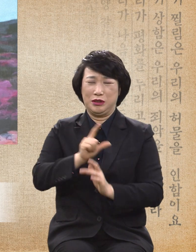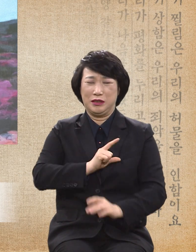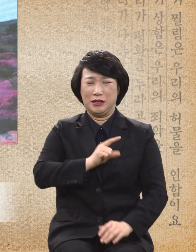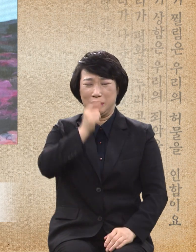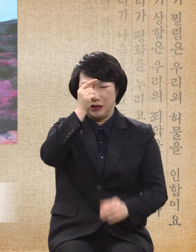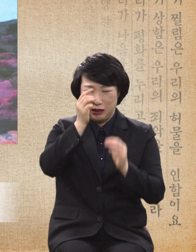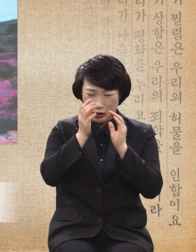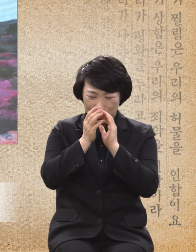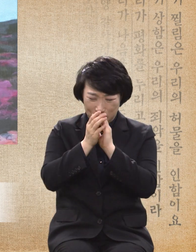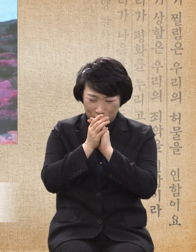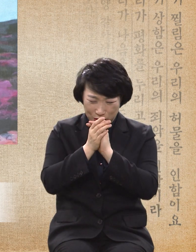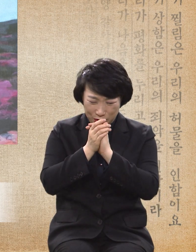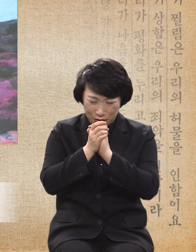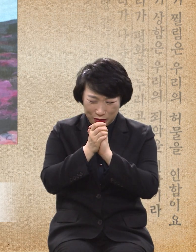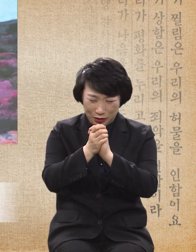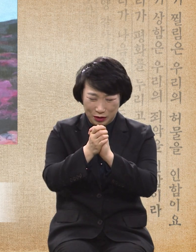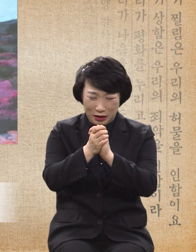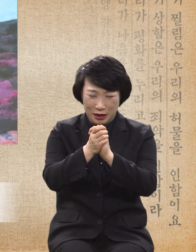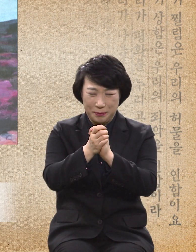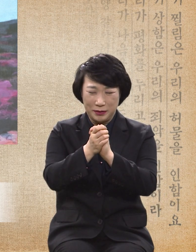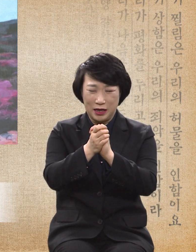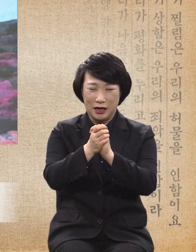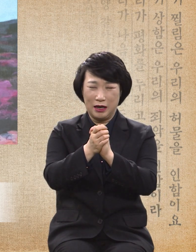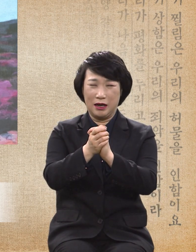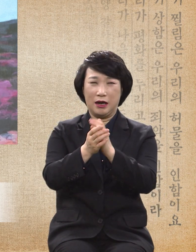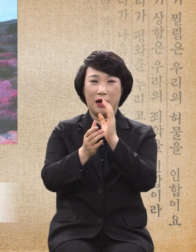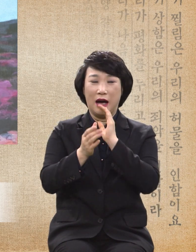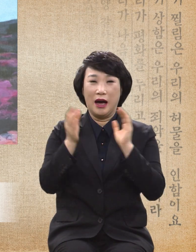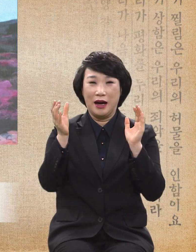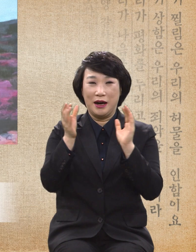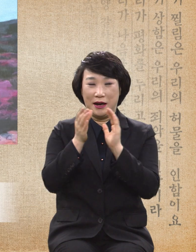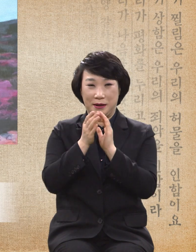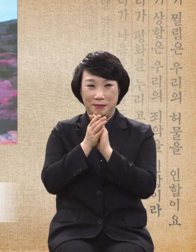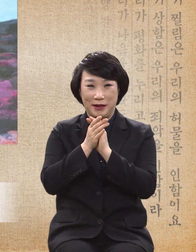예수님 이름으로 기도드리옵나이다.